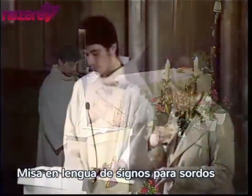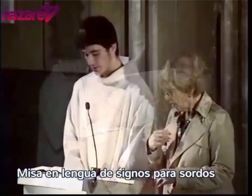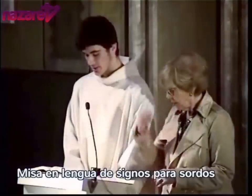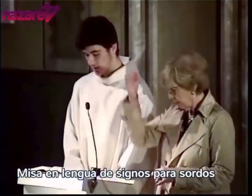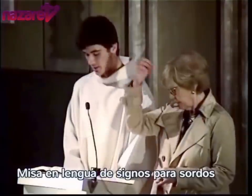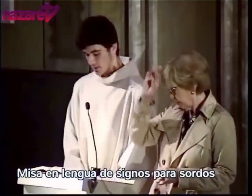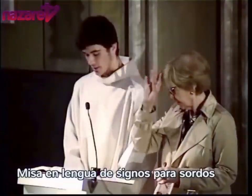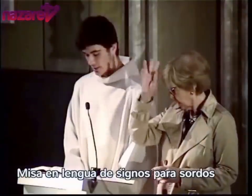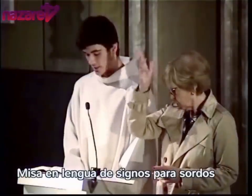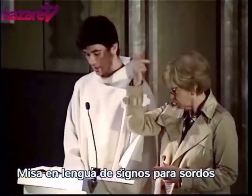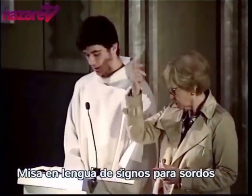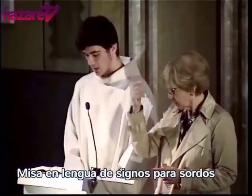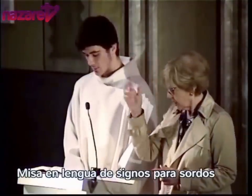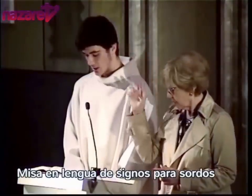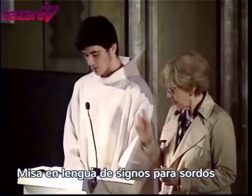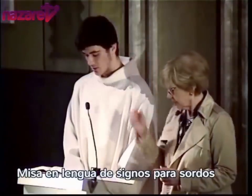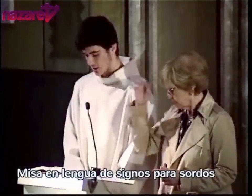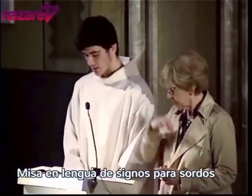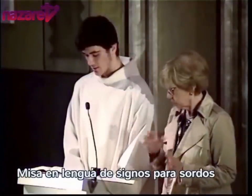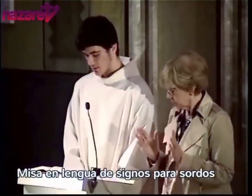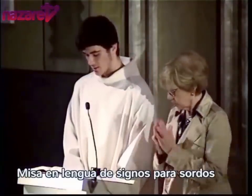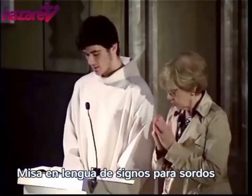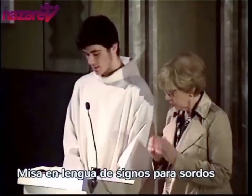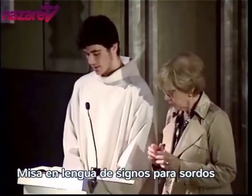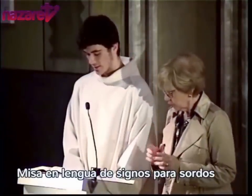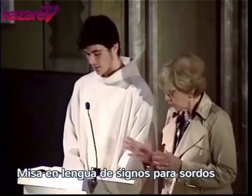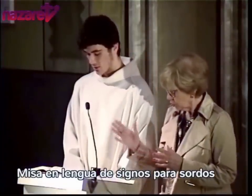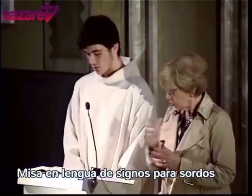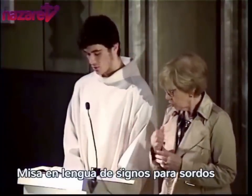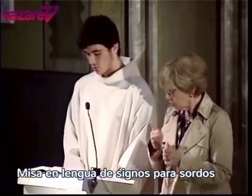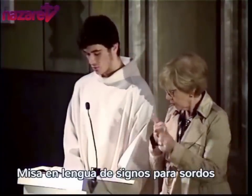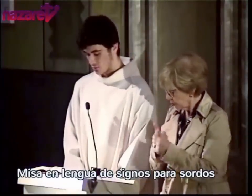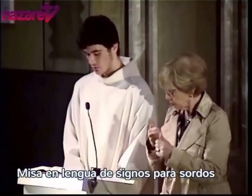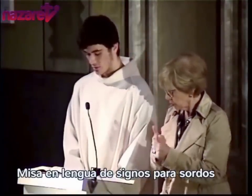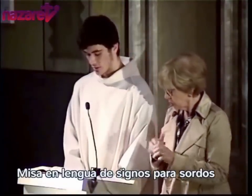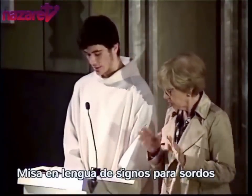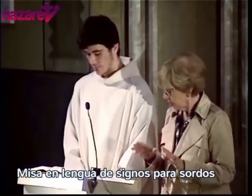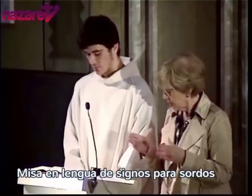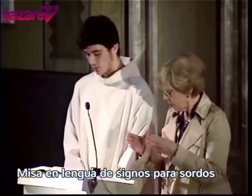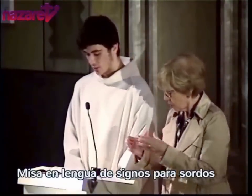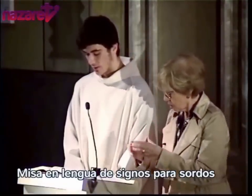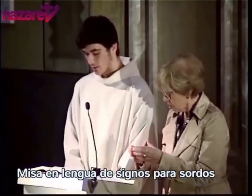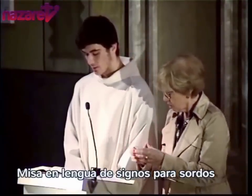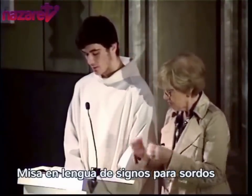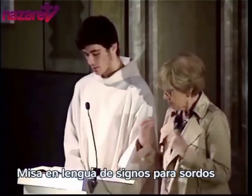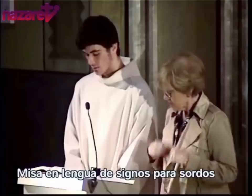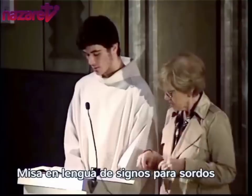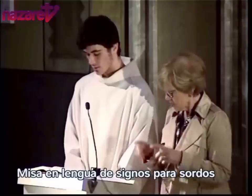Al cumplirse el día de Pentecostés, estaban todos juntos en el mismo